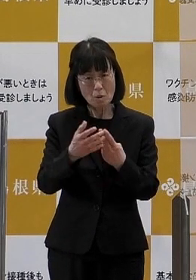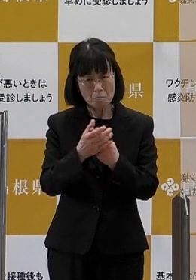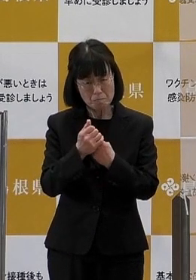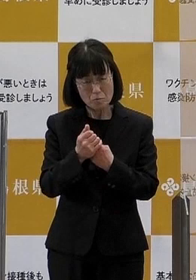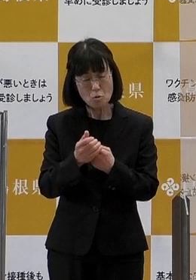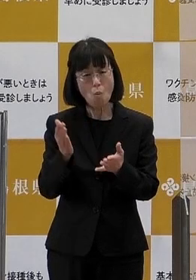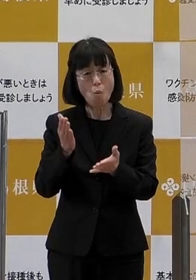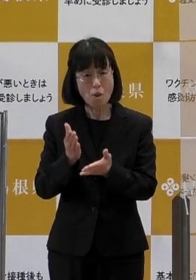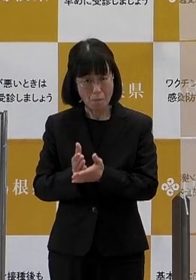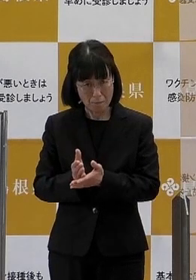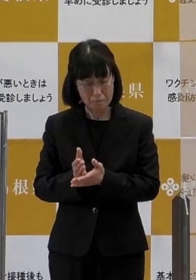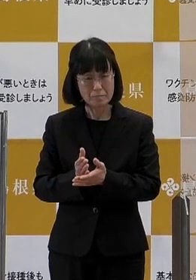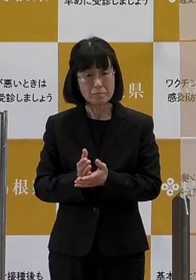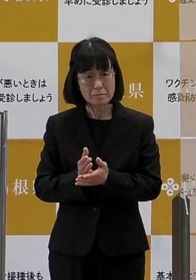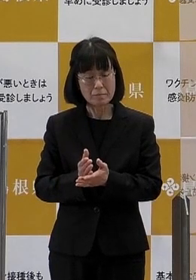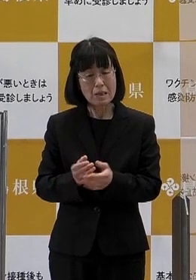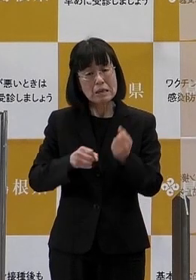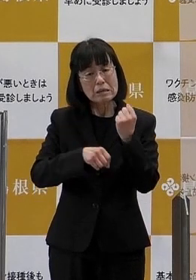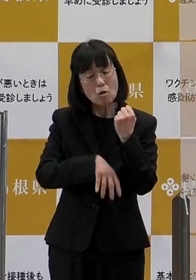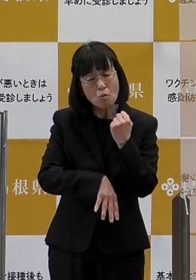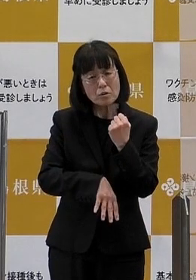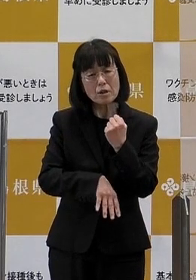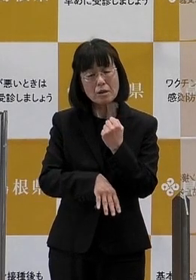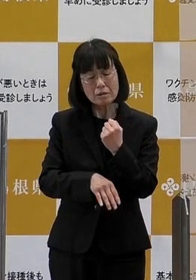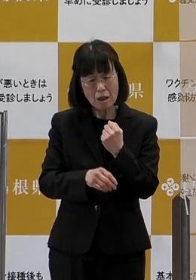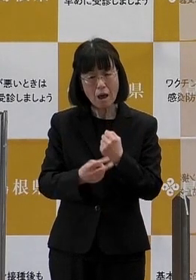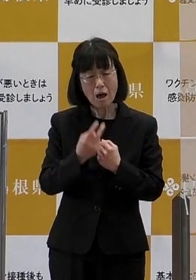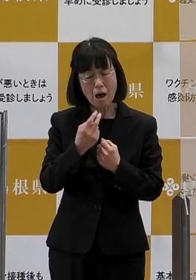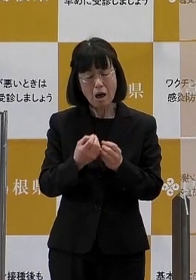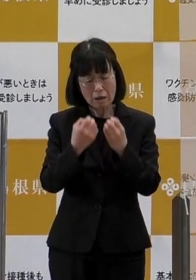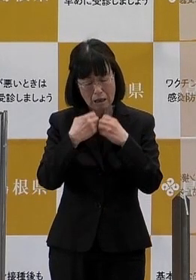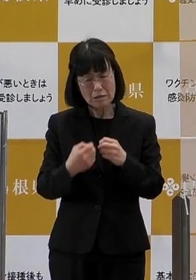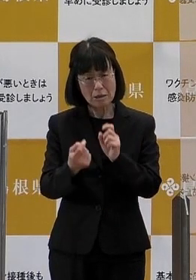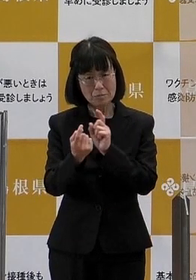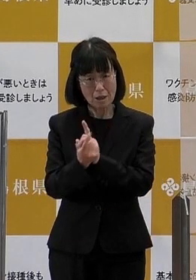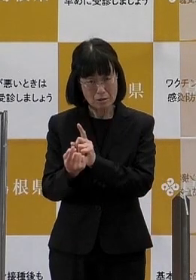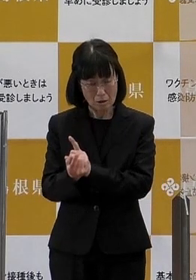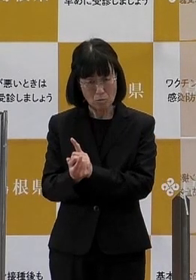3密の回避を含めた基本的な感染防止対策を徹底しまして